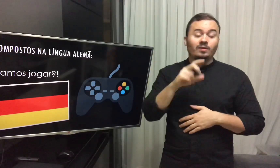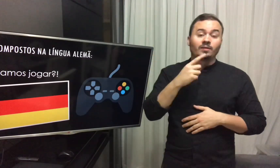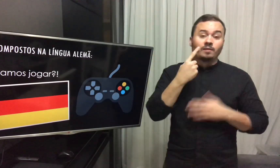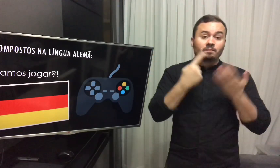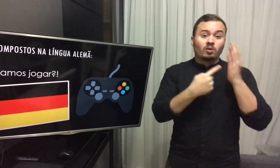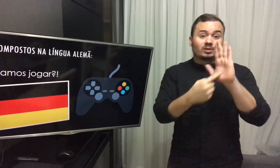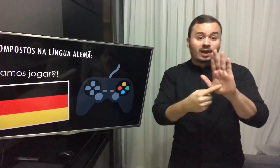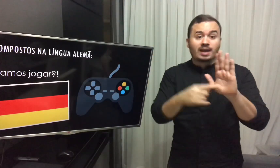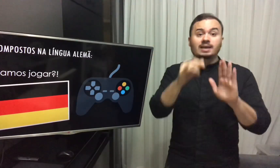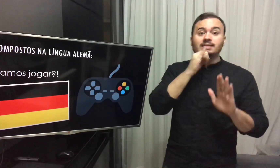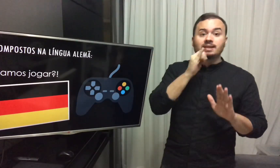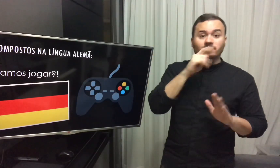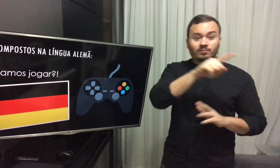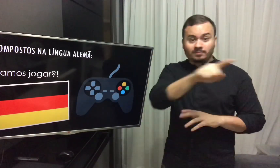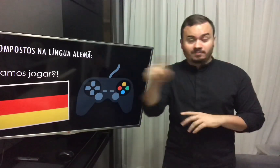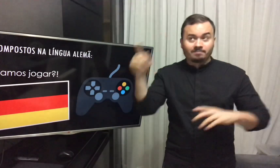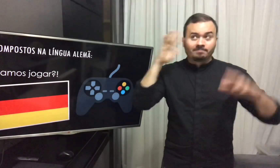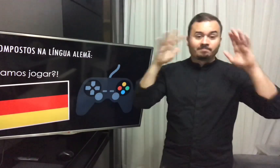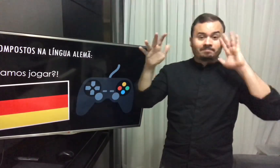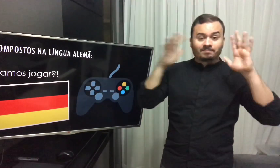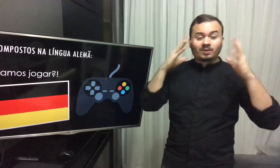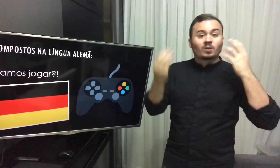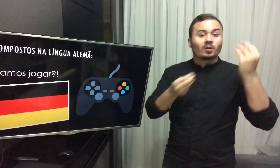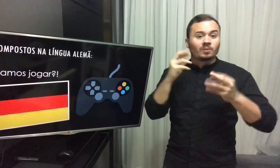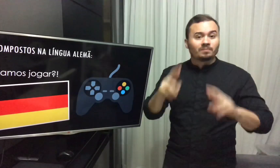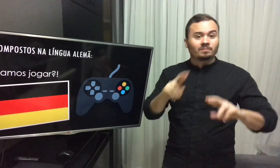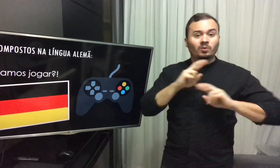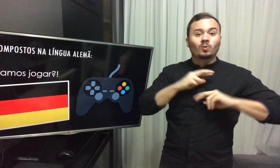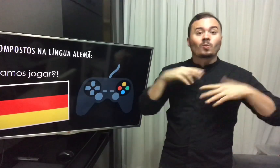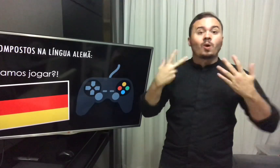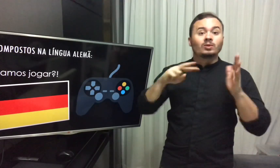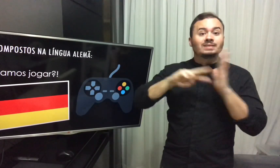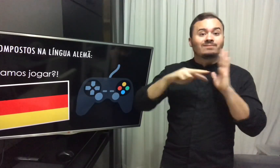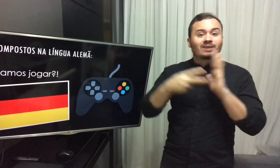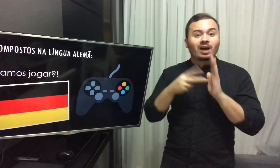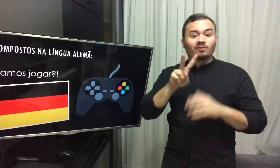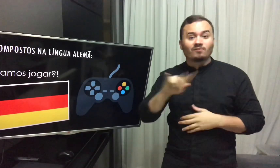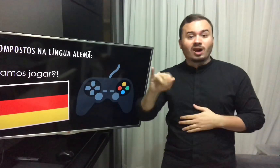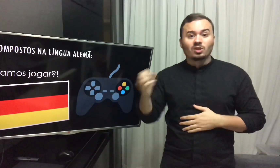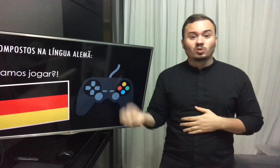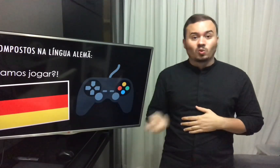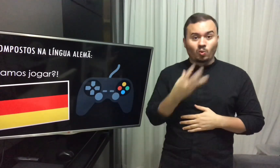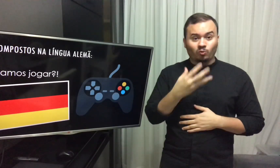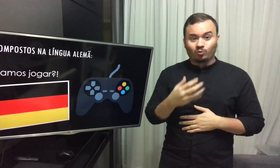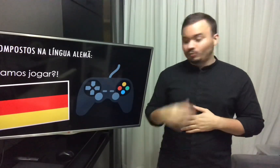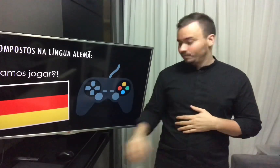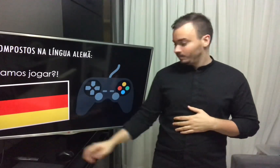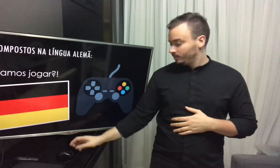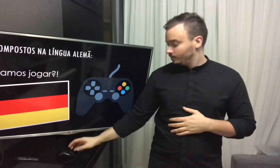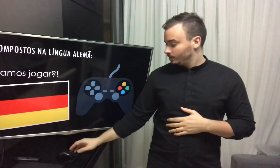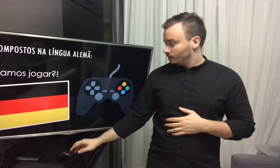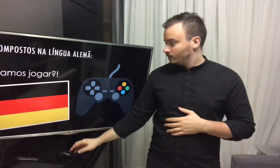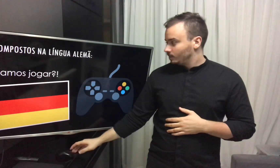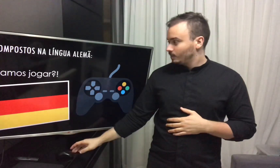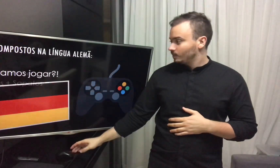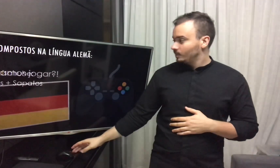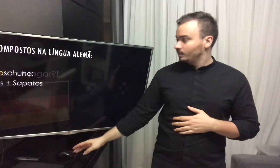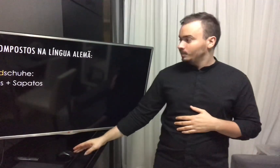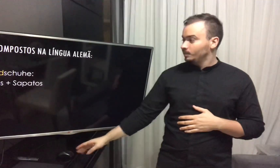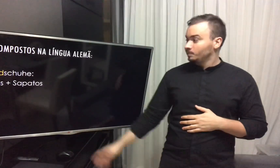Tratando da língua alemã, eu vou mostrar algumas figuras para vocês e eu quero que vocês me digam qual o significado que vocês acham